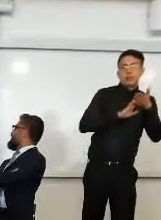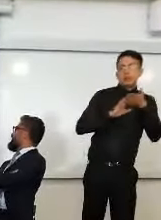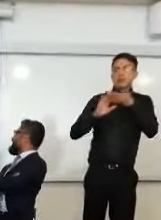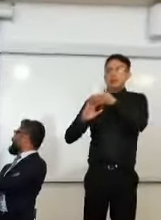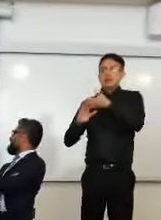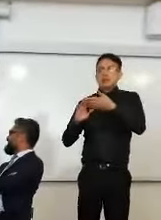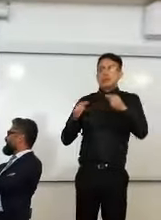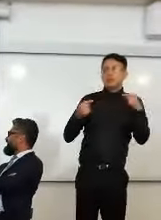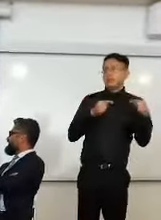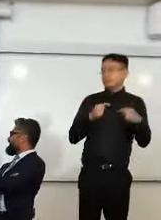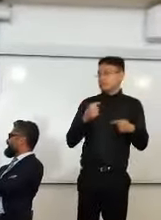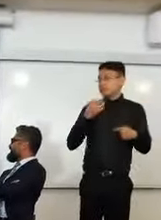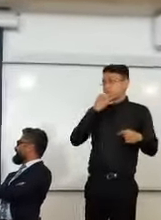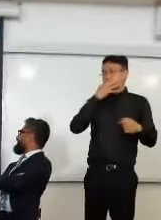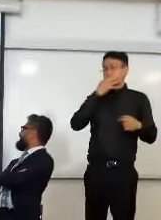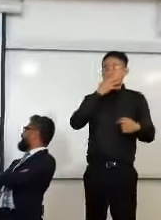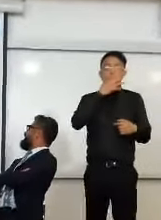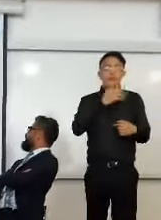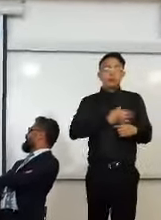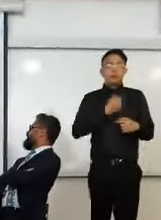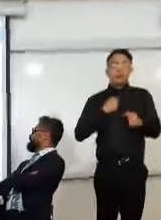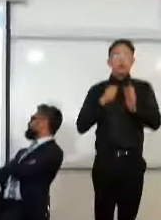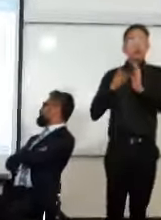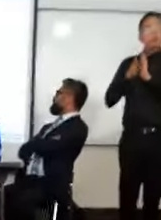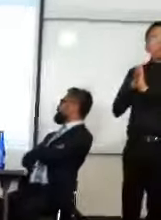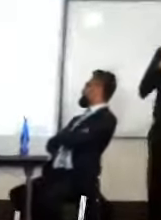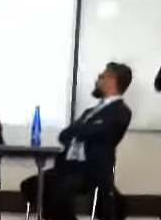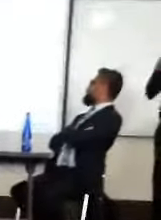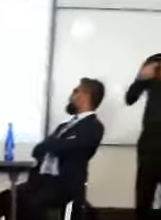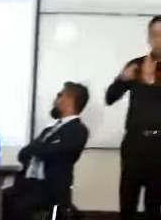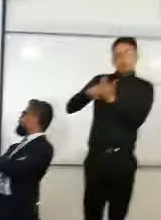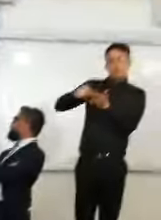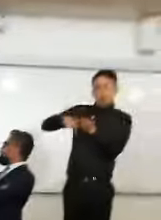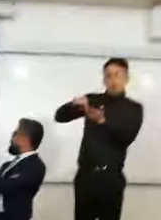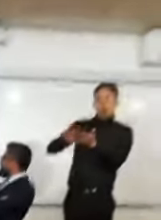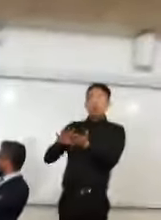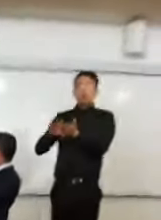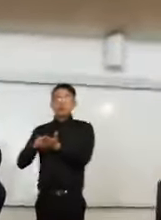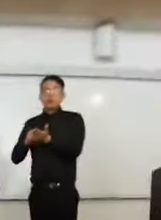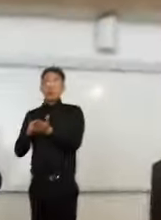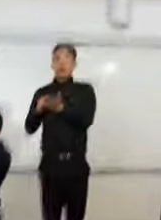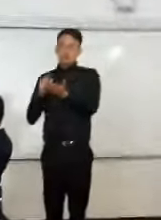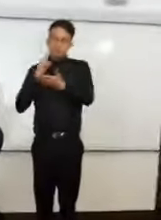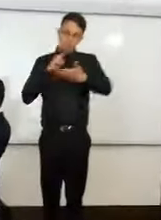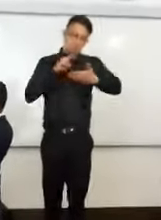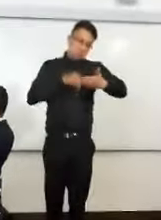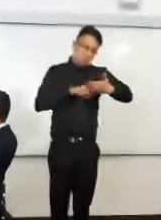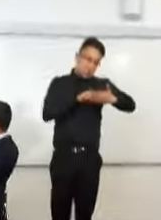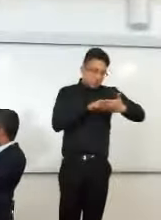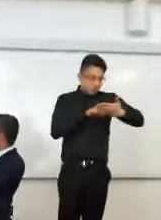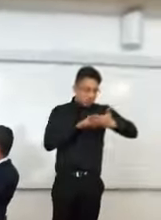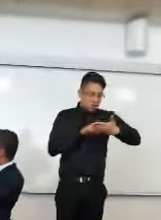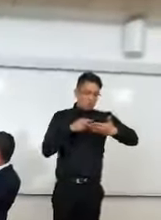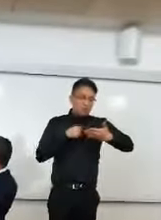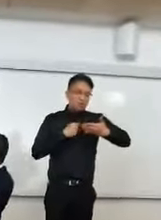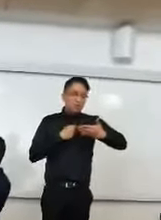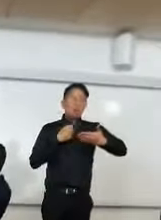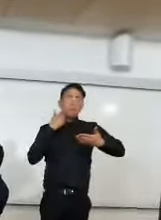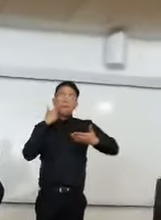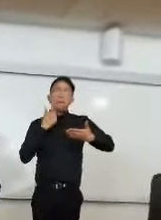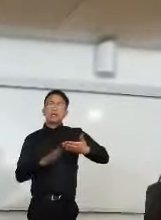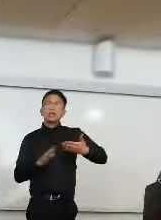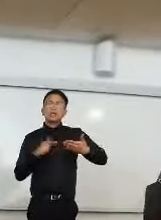que si bien el consentimiento informado, tal como se lee y como está dispuesto dentro de nuestro sistema, parece que